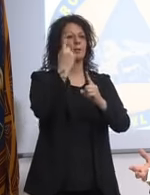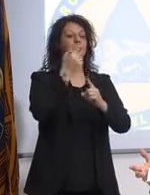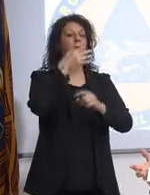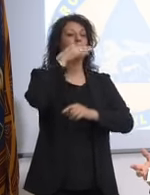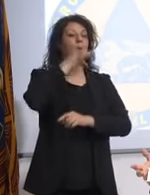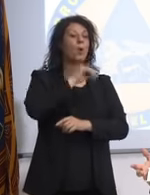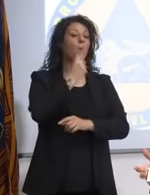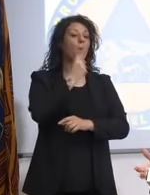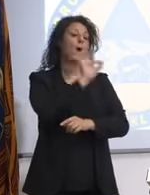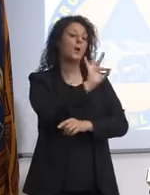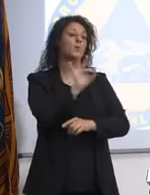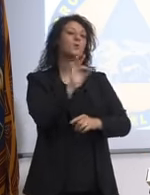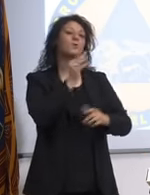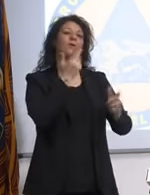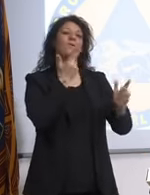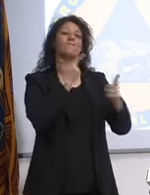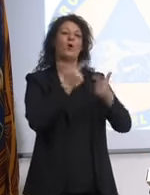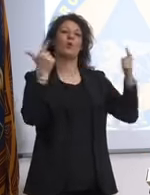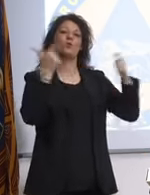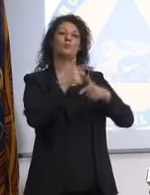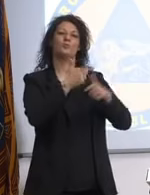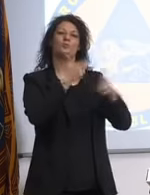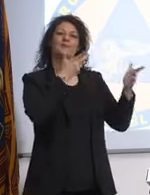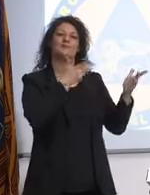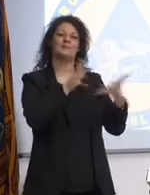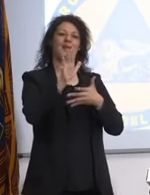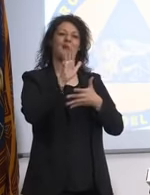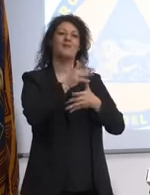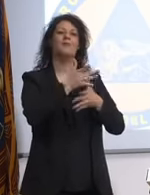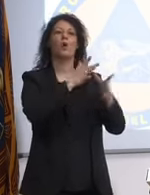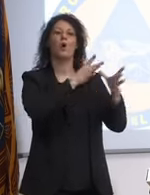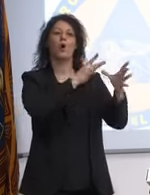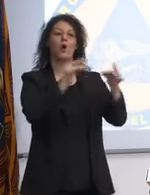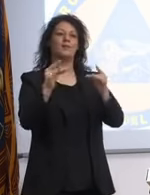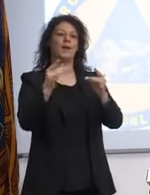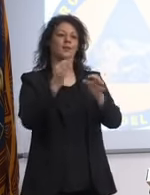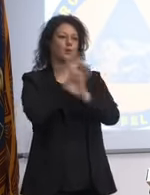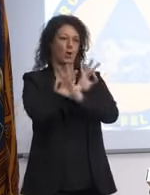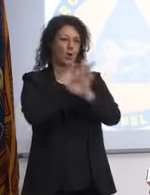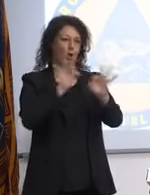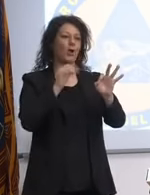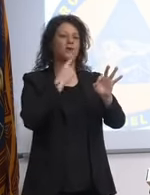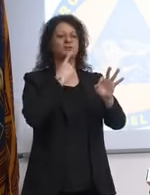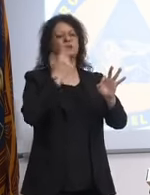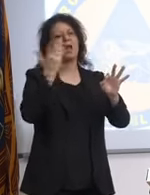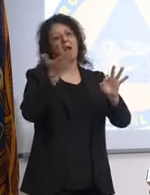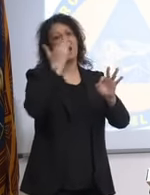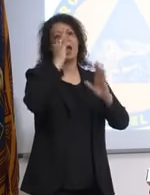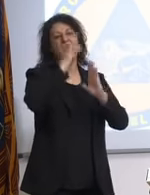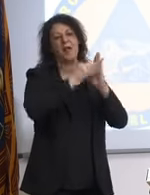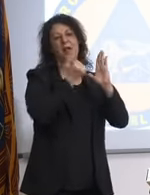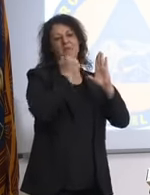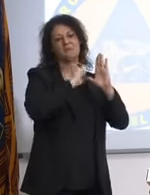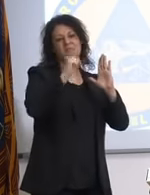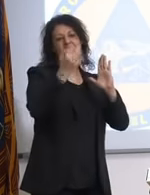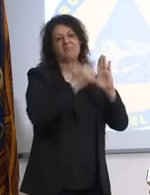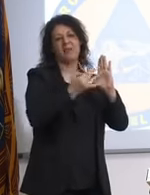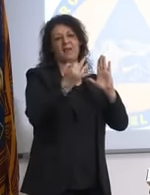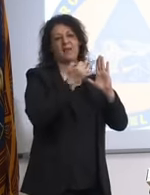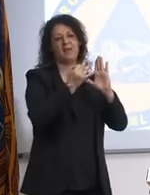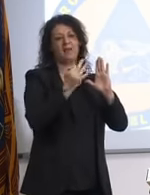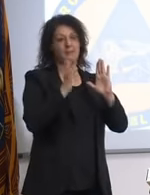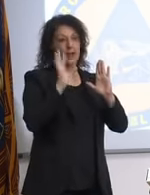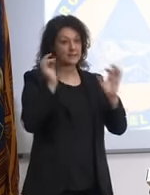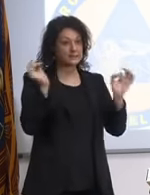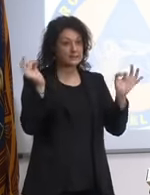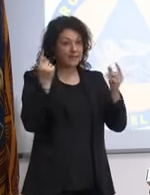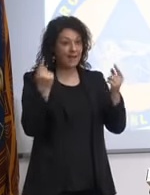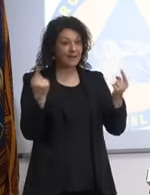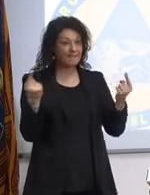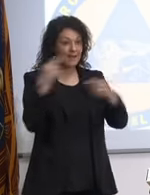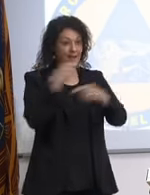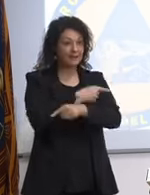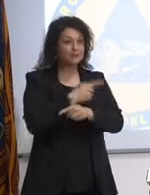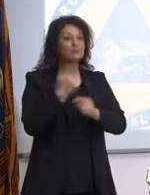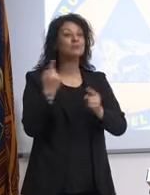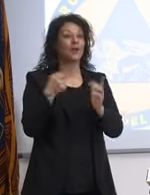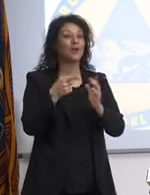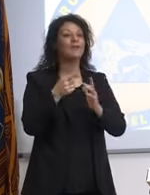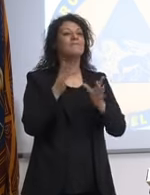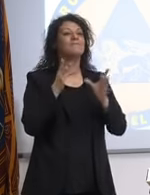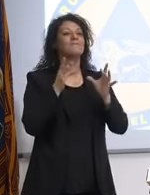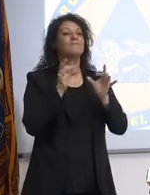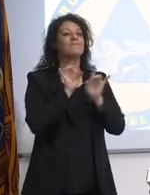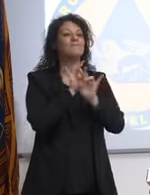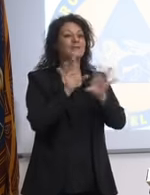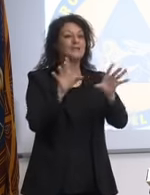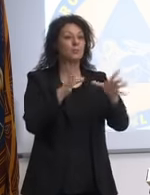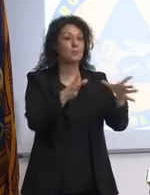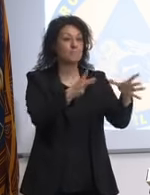contagia e abbiamo fatto bene a non rispettare le regole. Ma se il virus ci contagia, noi riempiamo gli ospedali. Forse